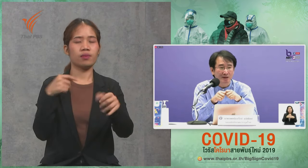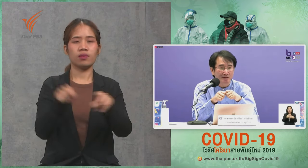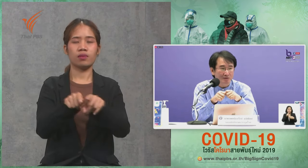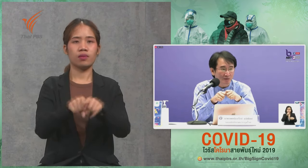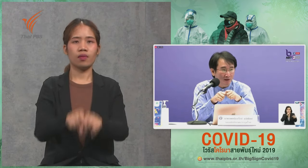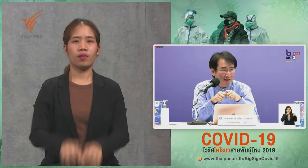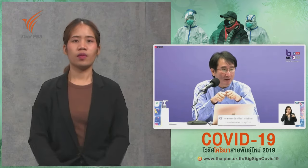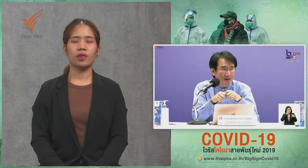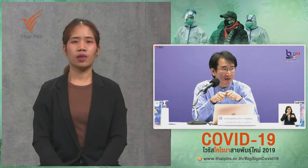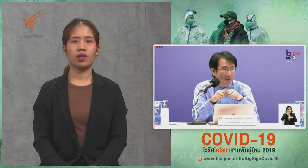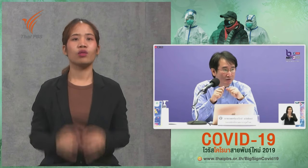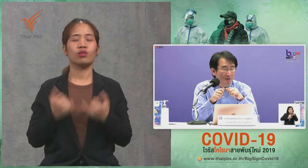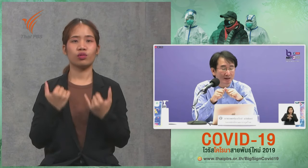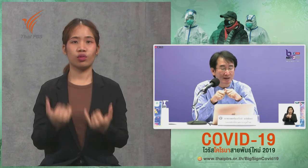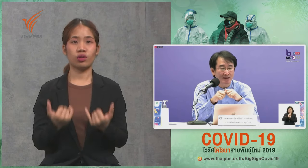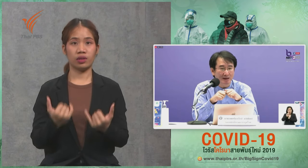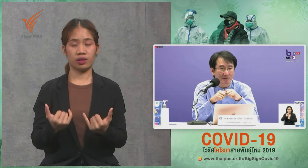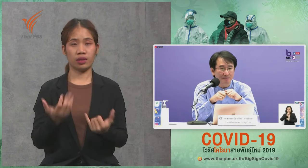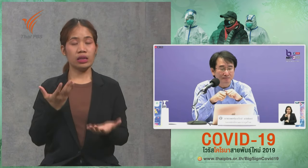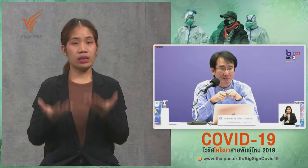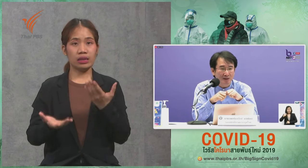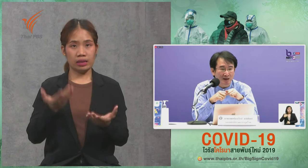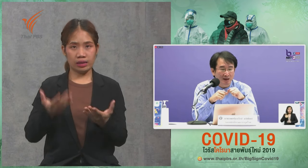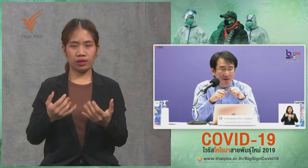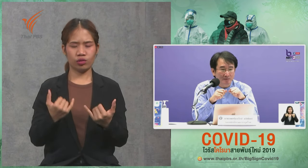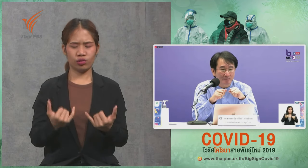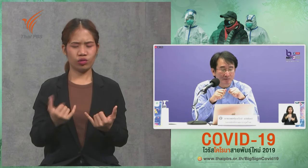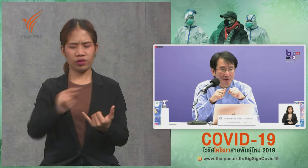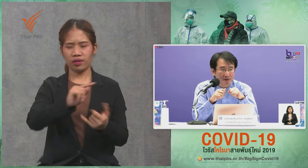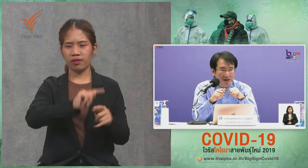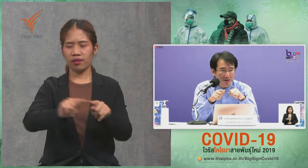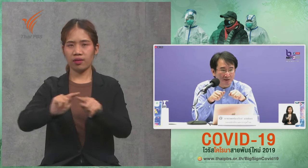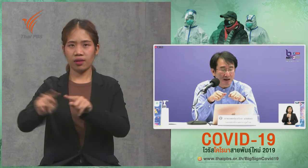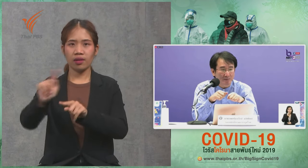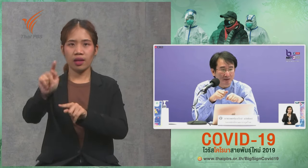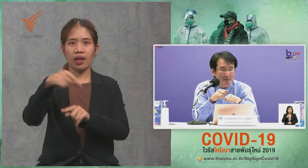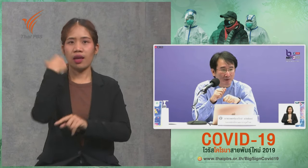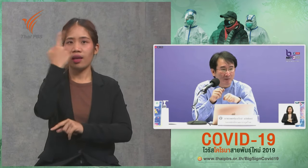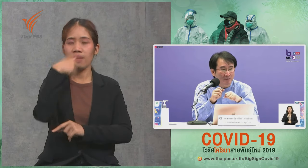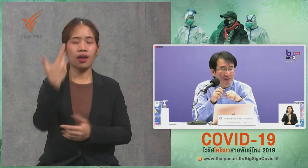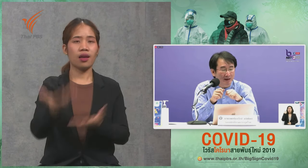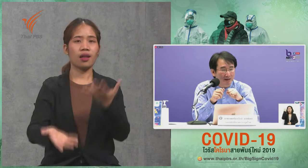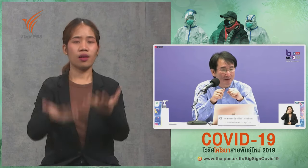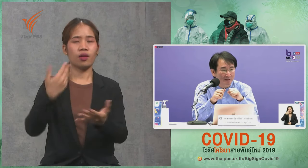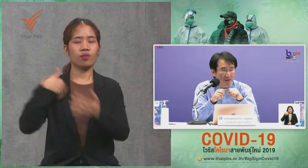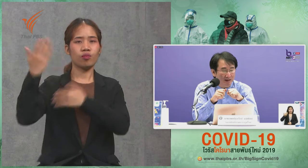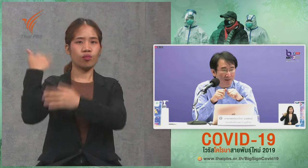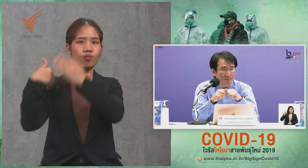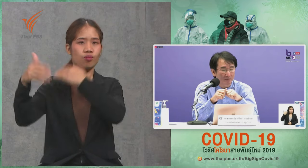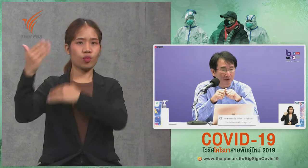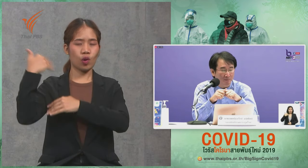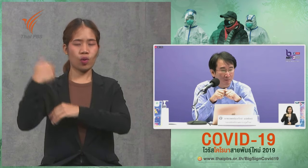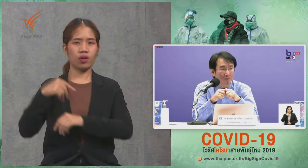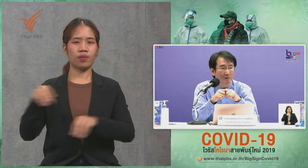ครับตอนนี้เนี่ยหรือช่วงนี้เนี่ยนะครับทางใครก็ตามที่มีประวัติไปสัมผัสกับผู้ป่วย